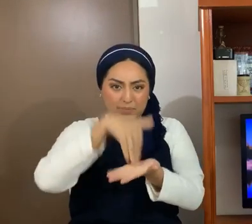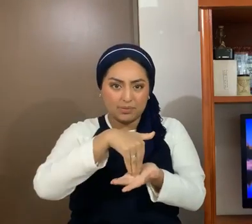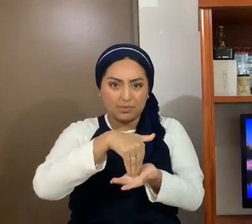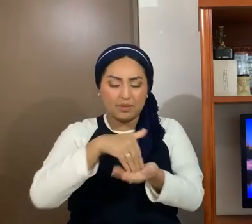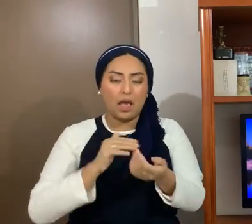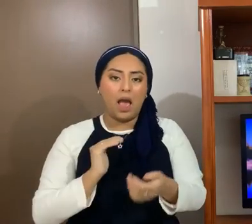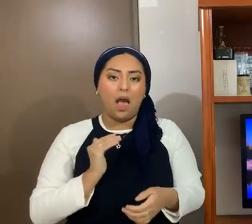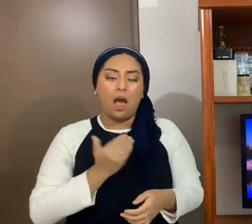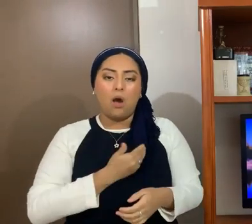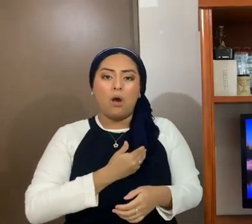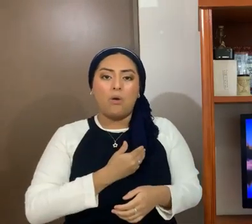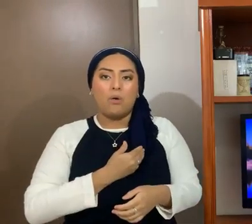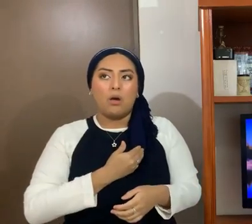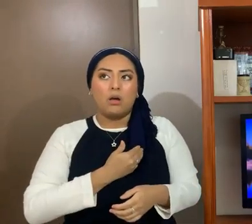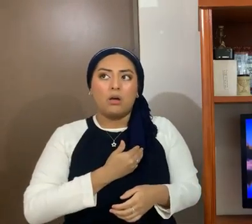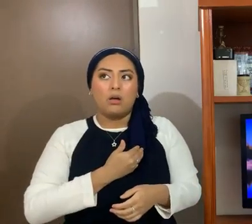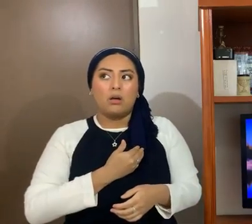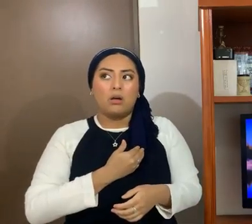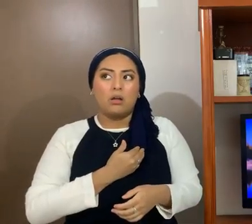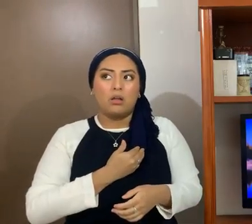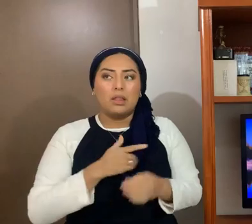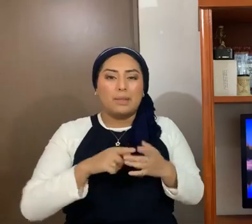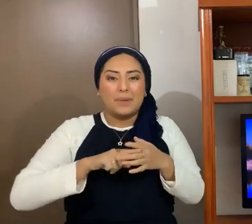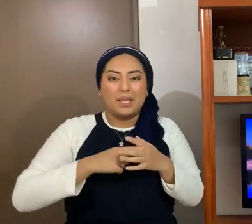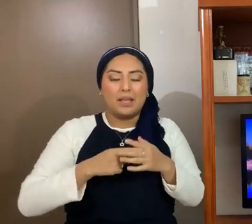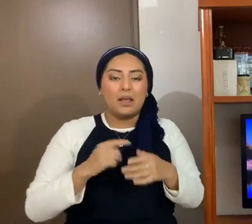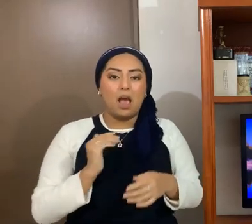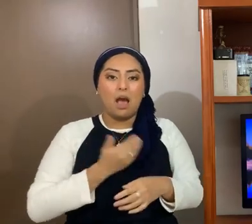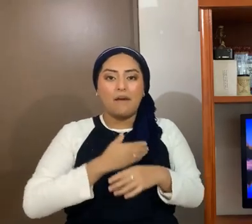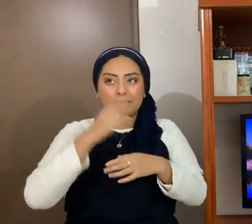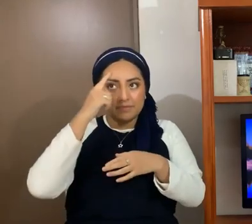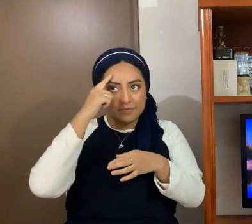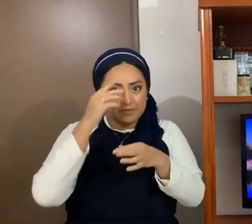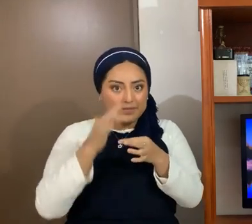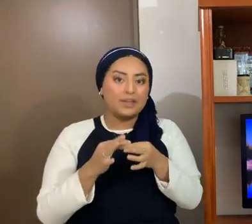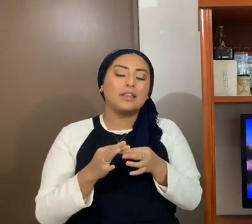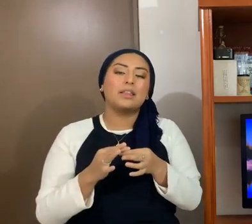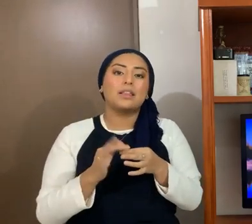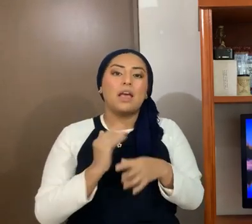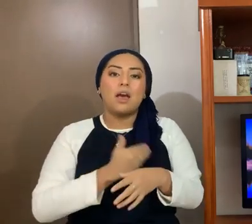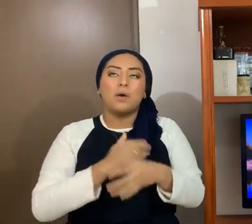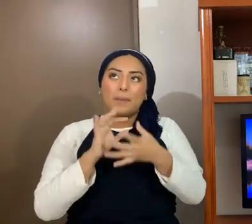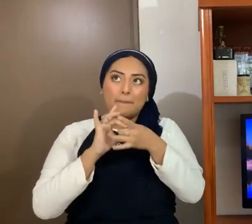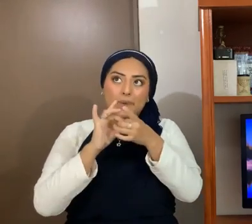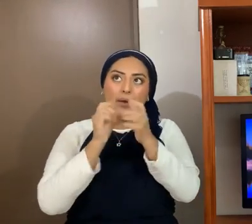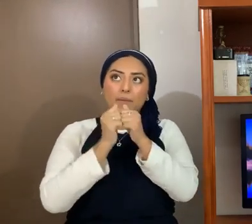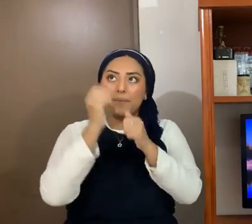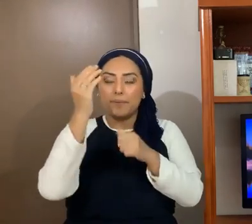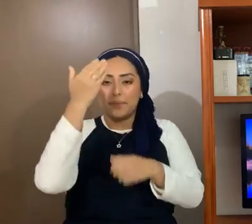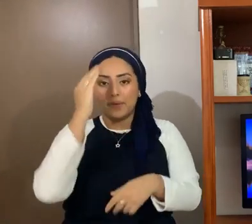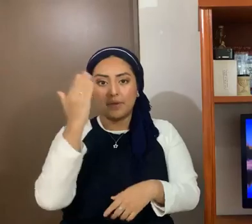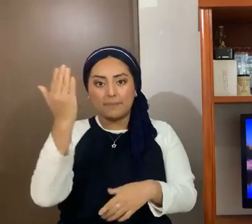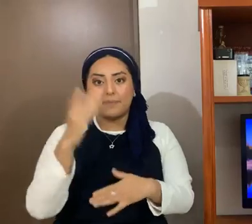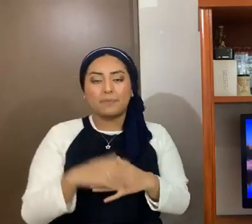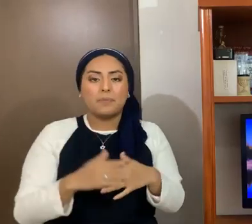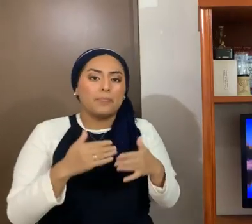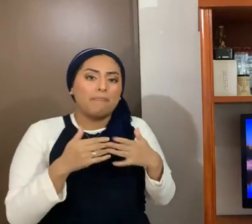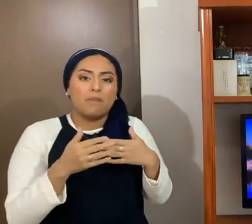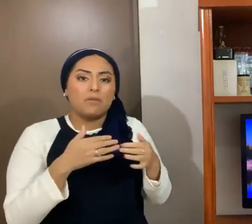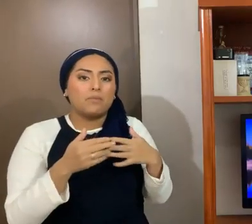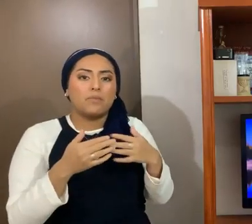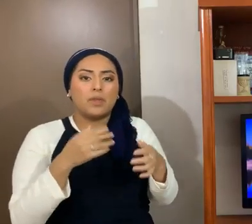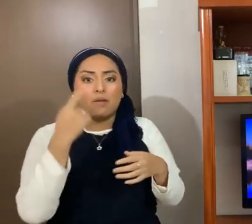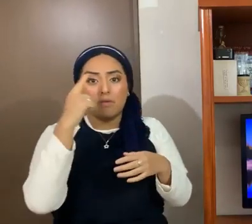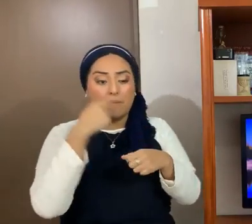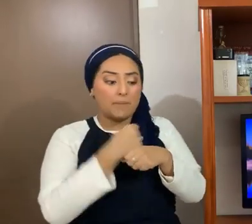de vamos a decirlo, uno de los pilares de nuestra fe, de nuestra comunión con el Eterno. De nada